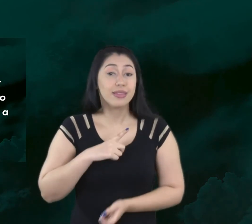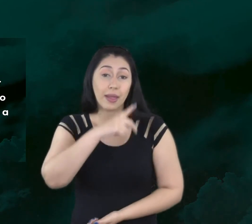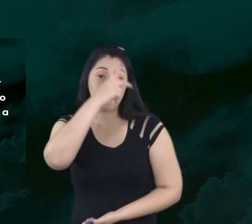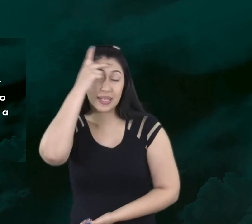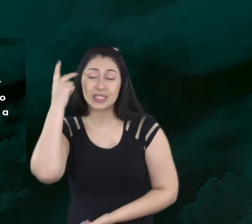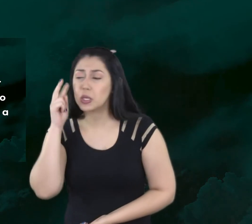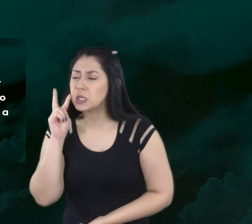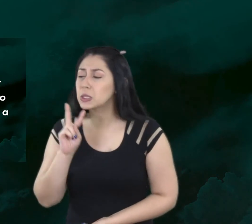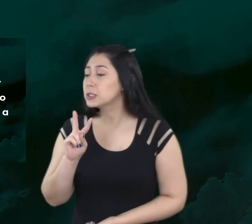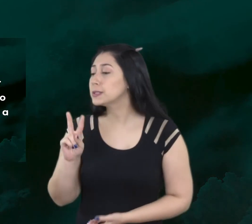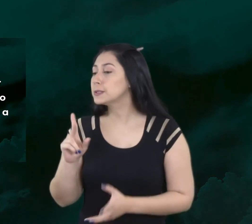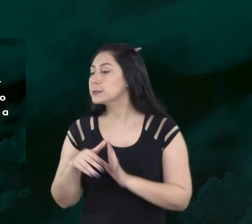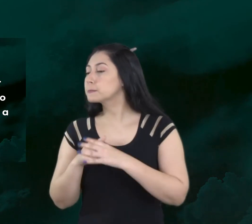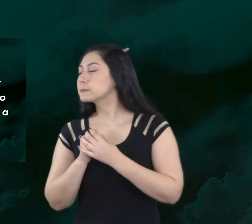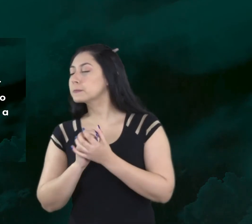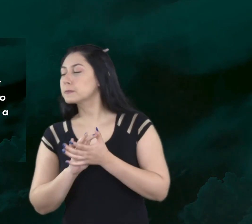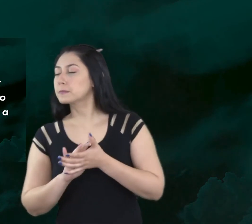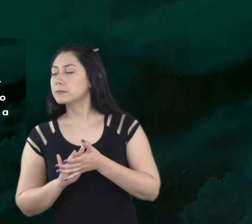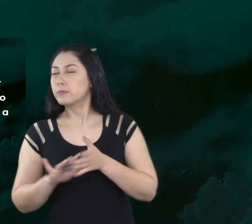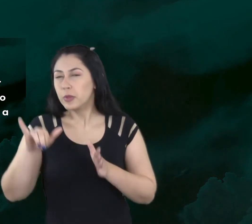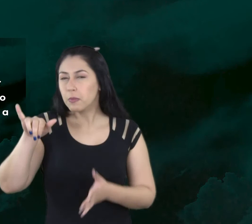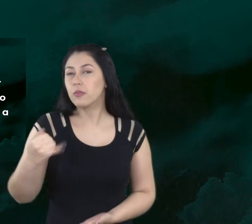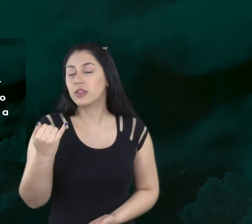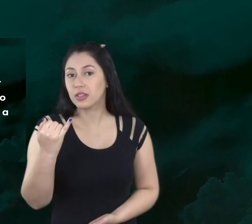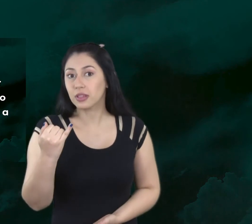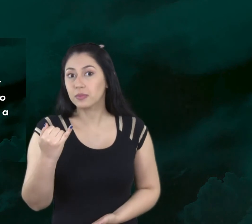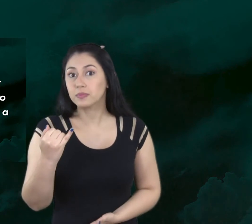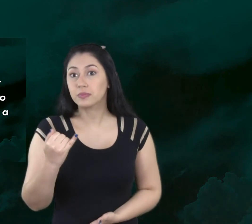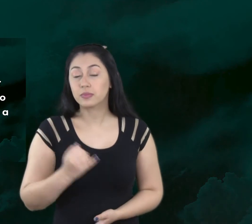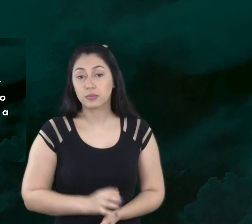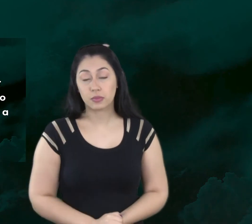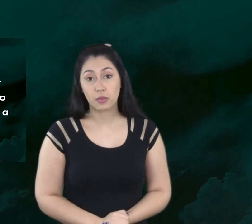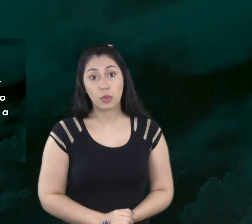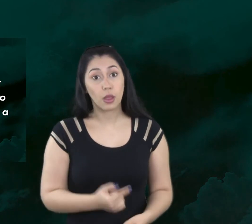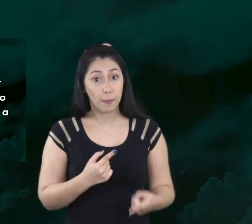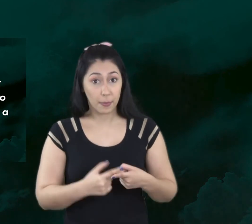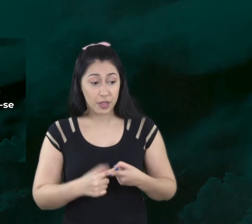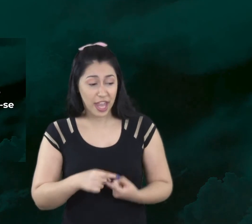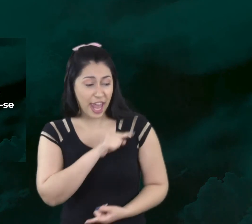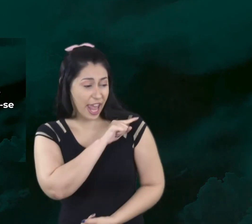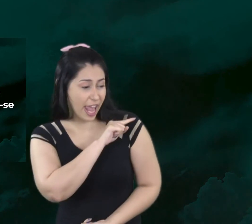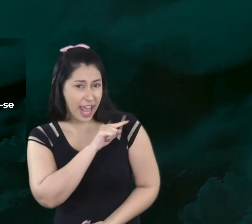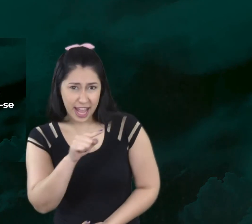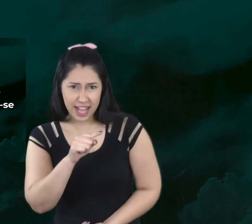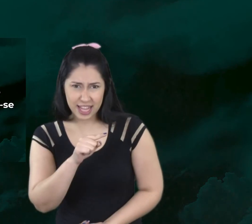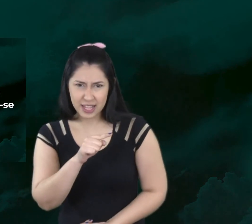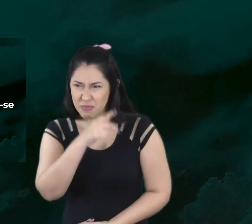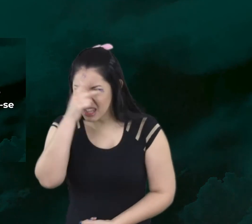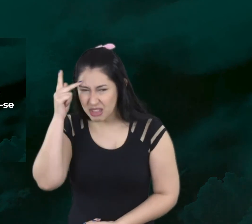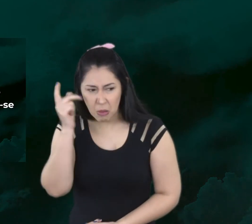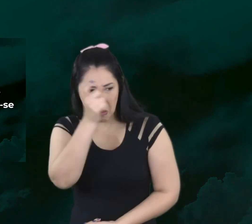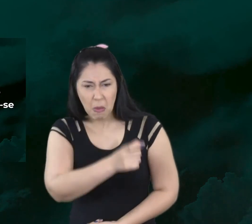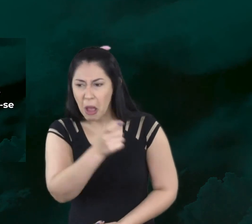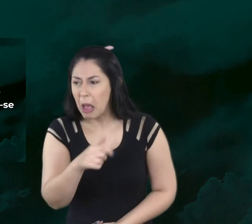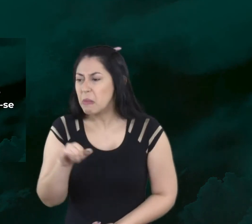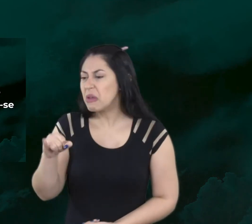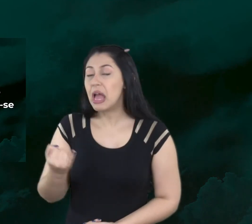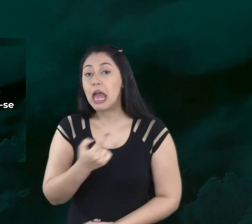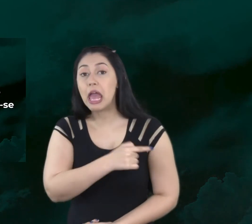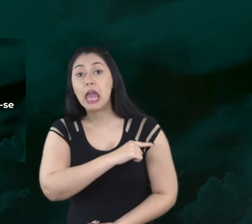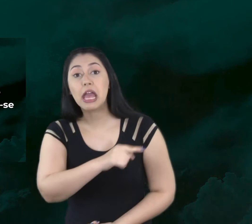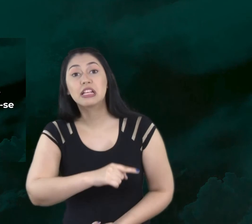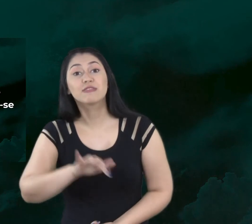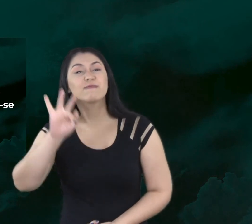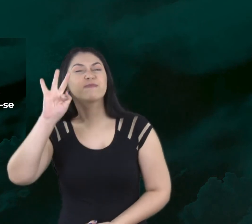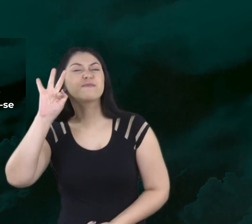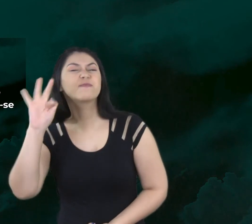se aproveitarem, né, desses irmãos. E porque os tais são falsos apóstolos, né, obreiros